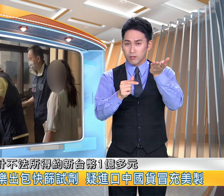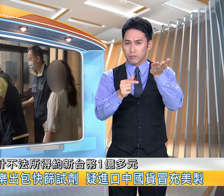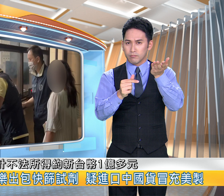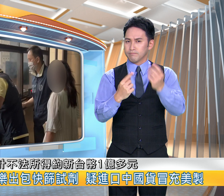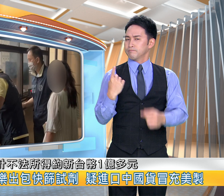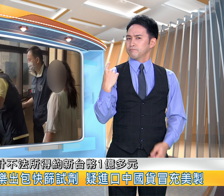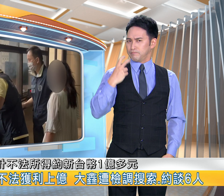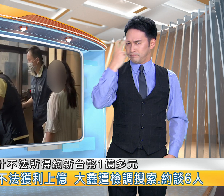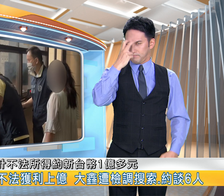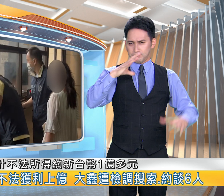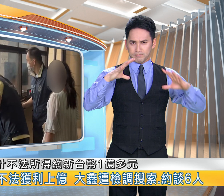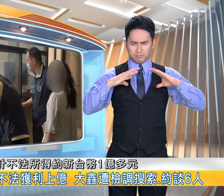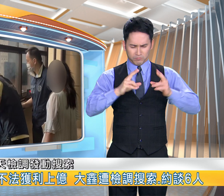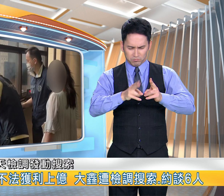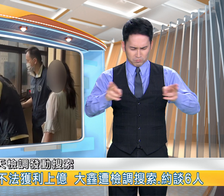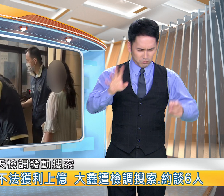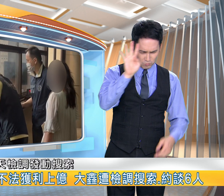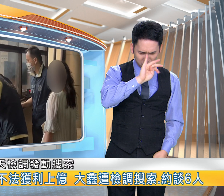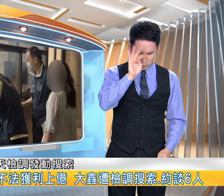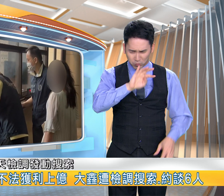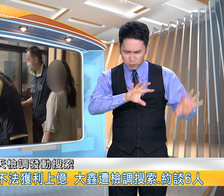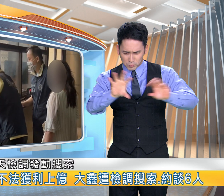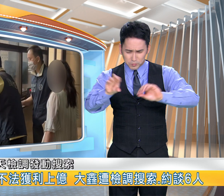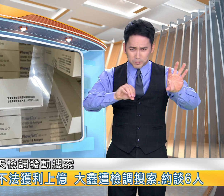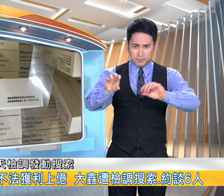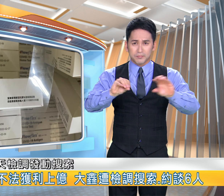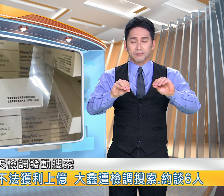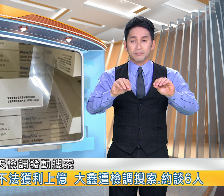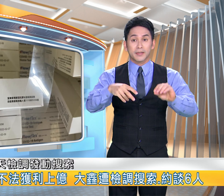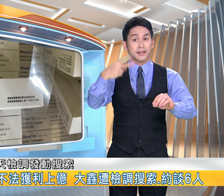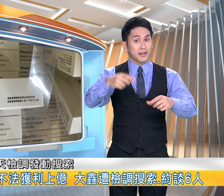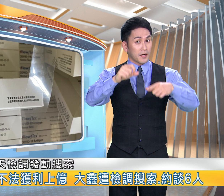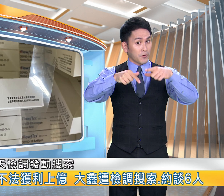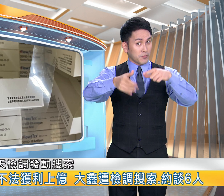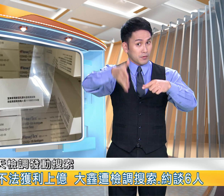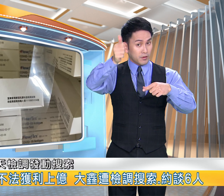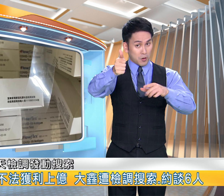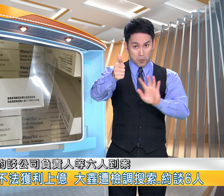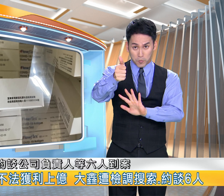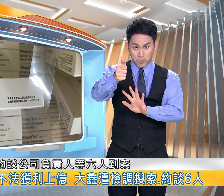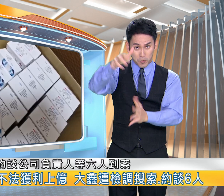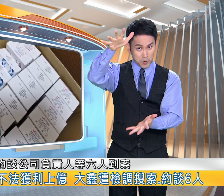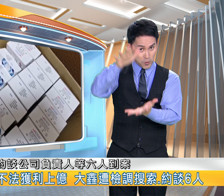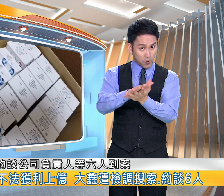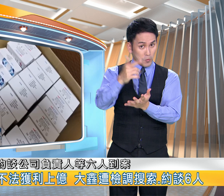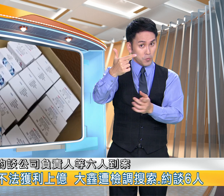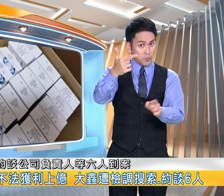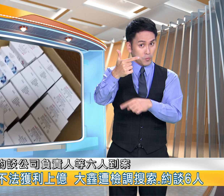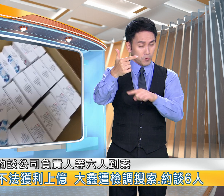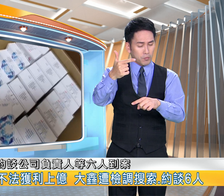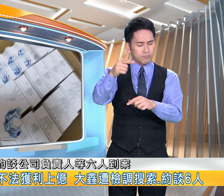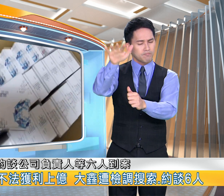币1亿多元。昨天检调发动搜索，并且约谈公司的负责人等6人到